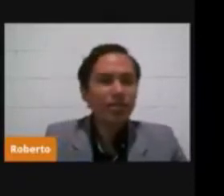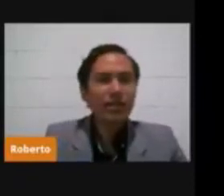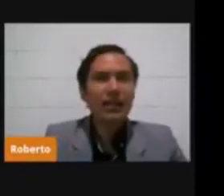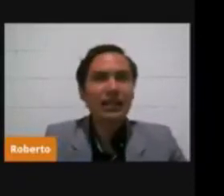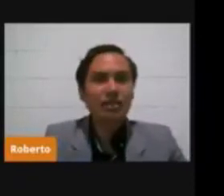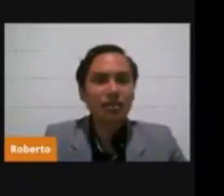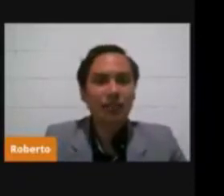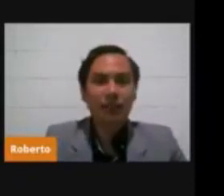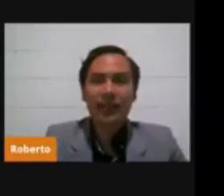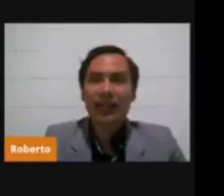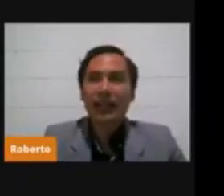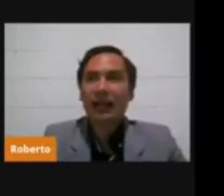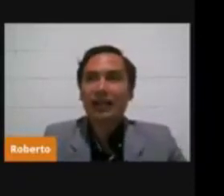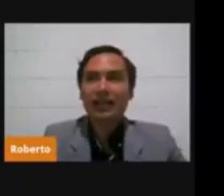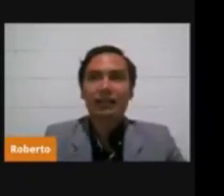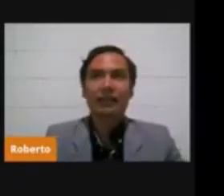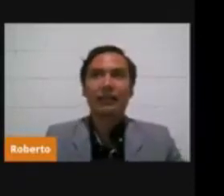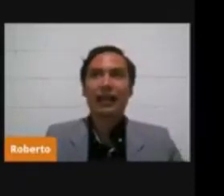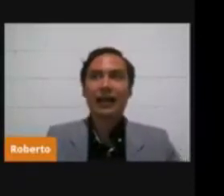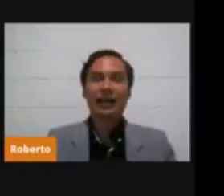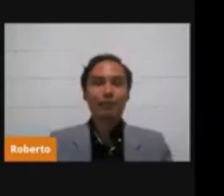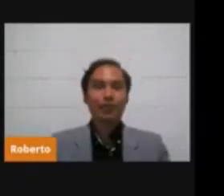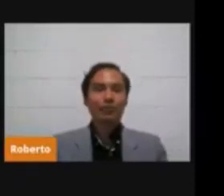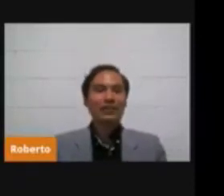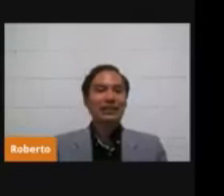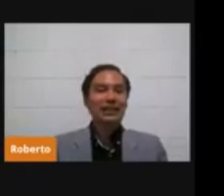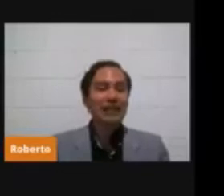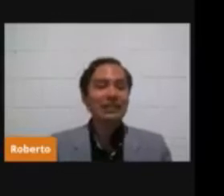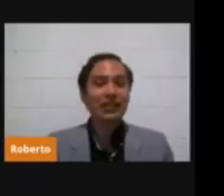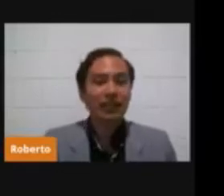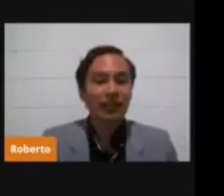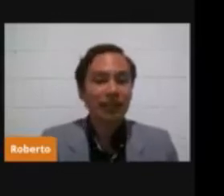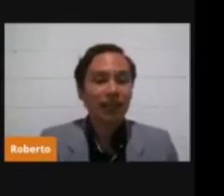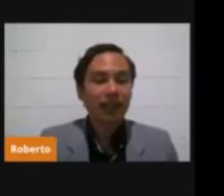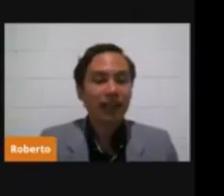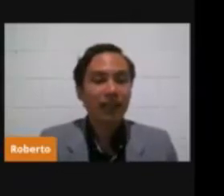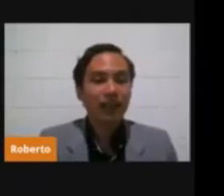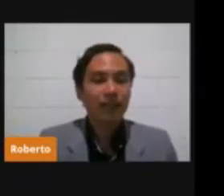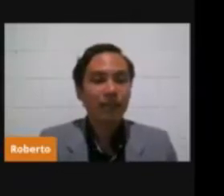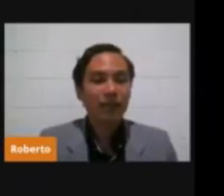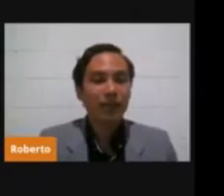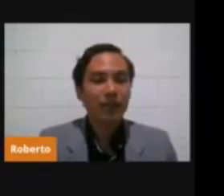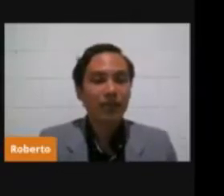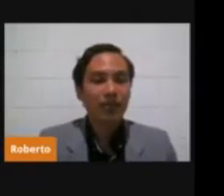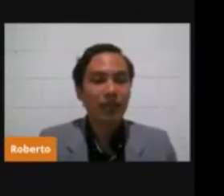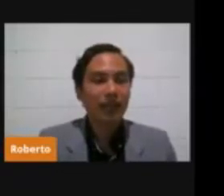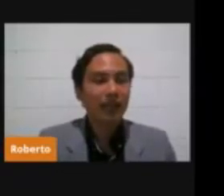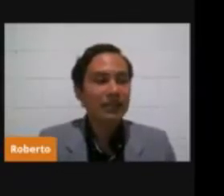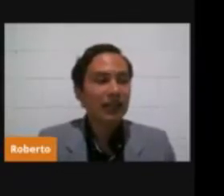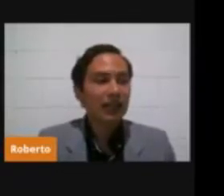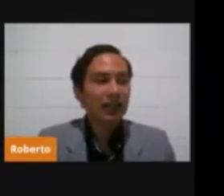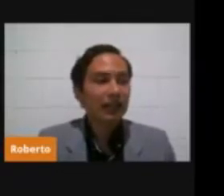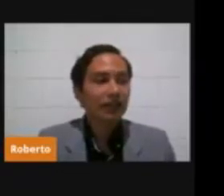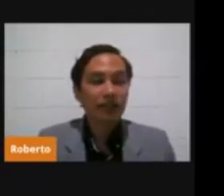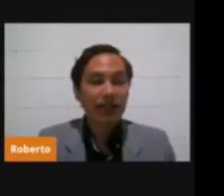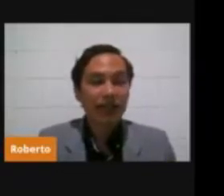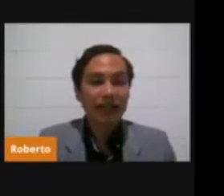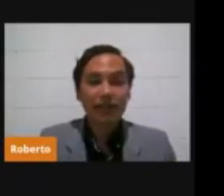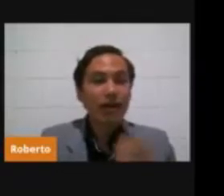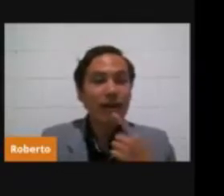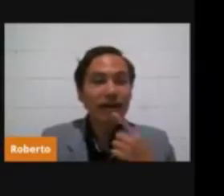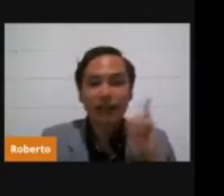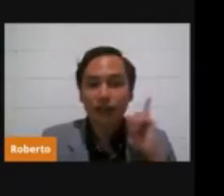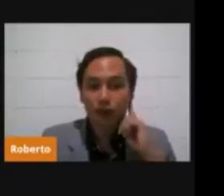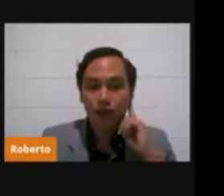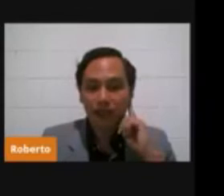una persona sorda? A ver, acá podemos decir, sí, una persona sorda es aquella